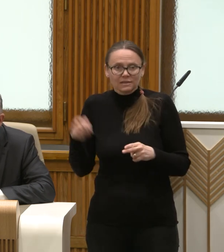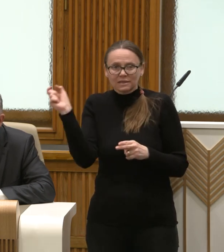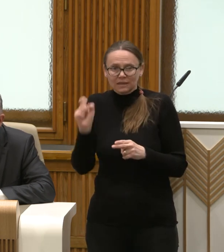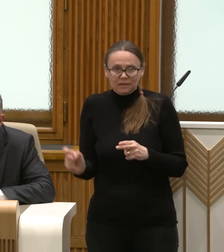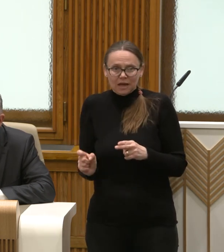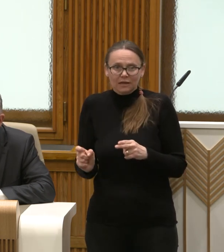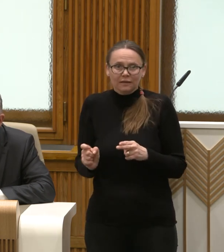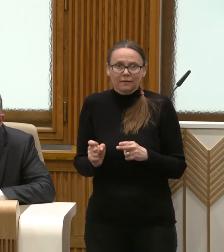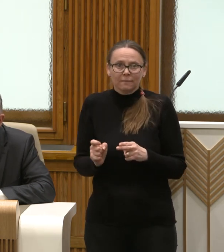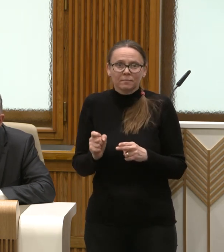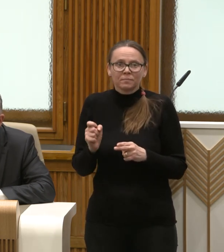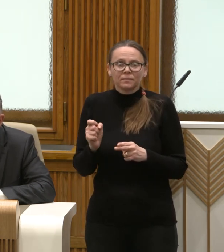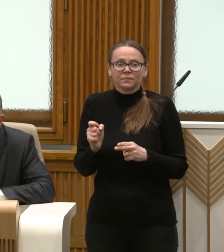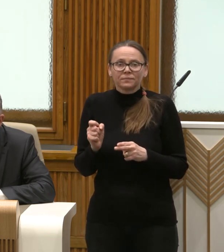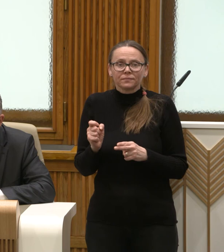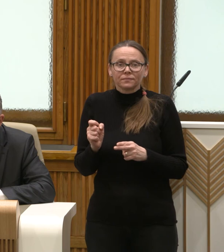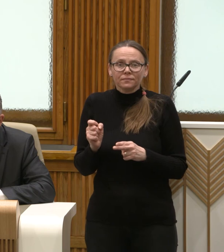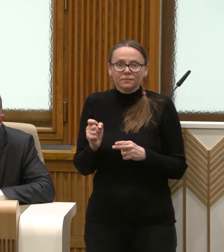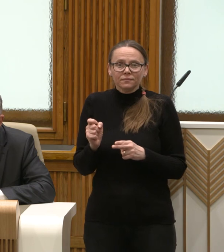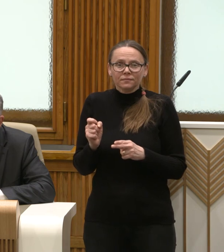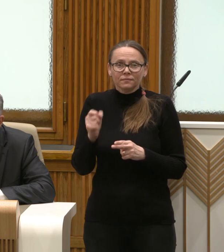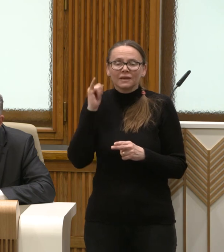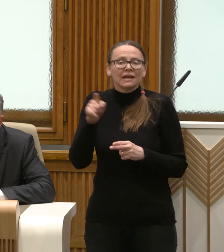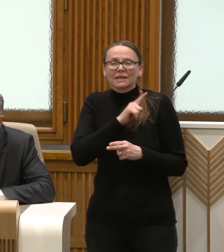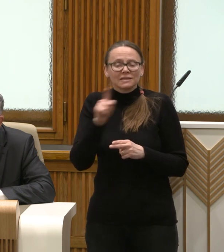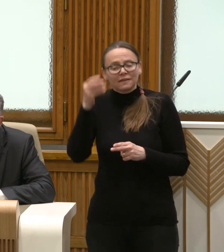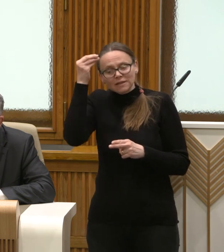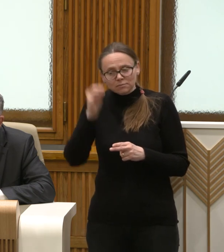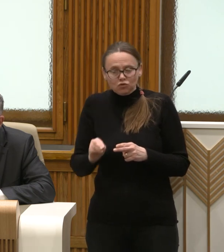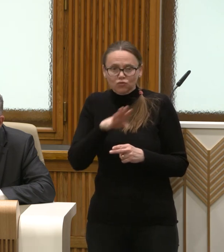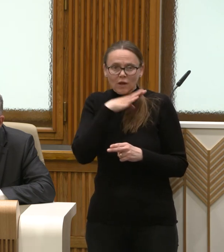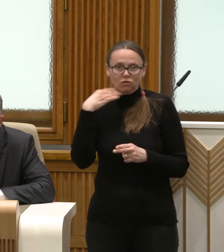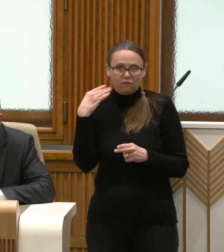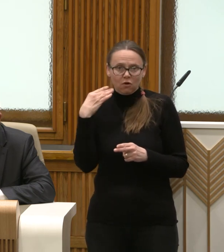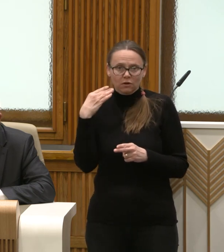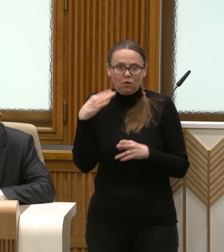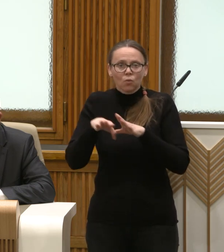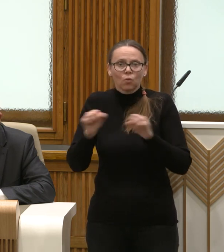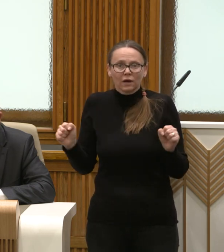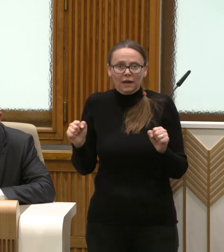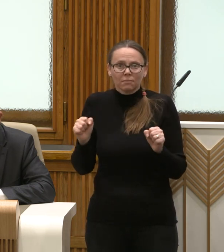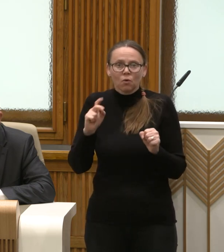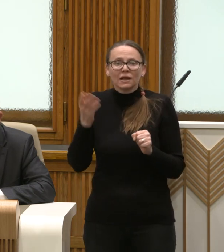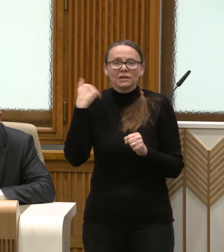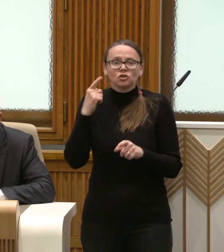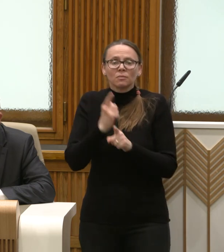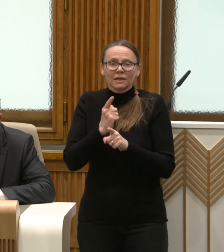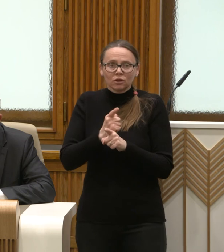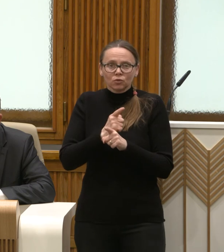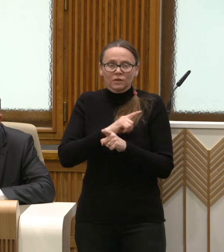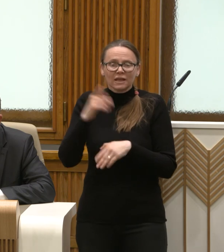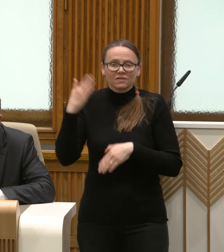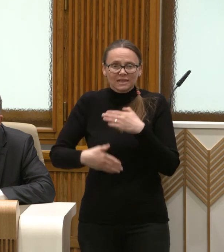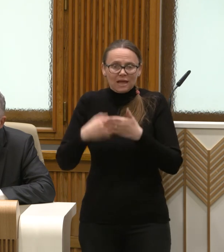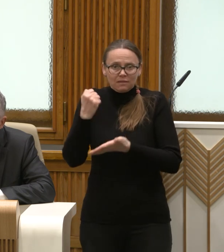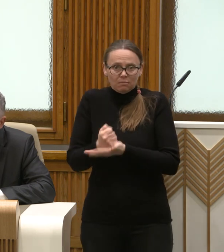Italiji, in da se ne spoštuje dovolj ukrepov, ki so bili tudi na vse zadnje